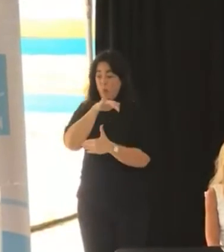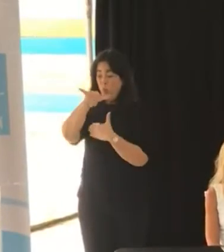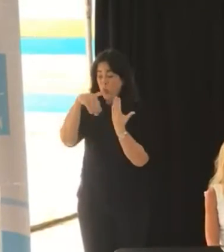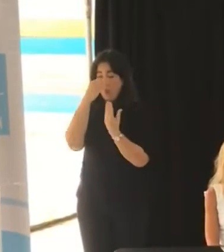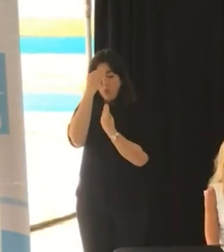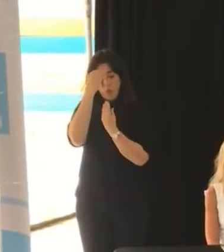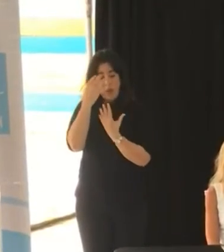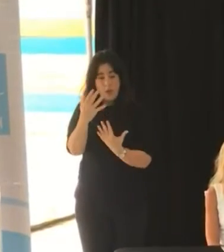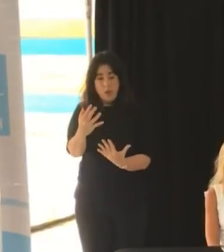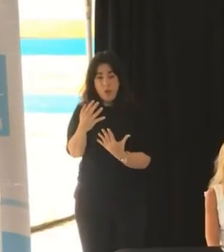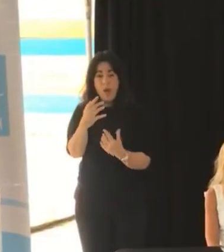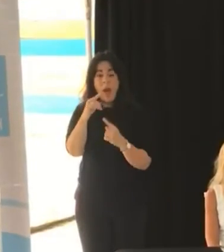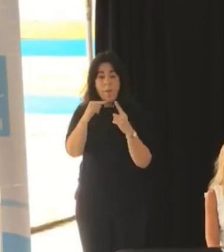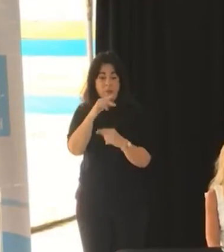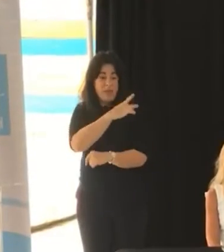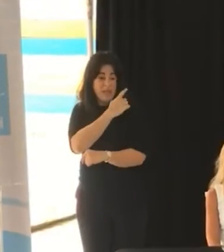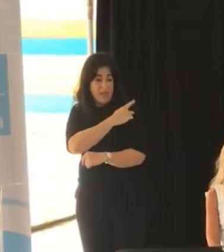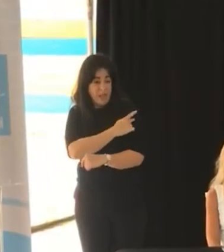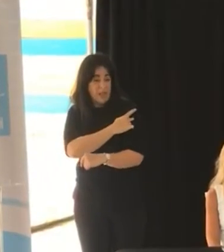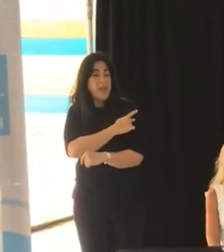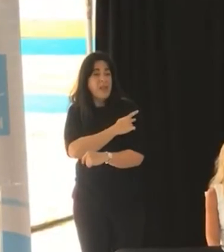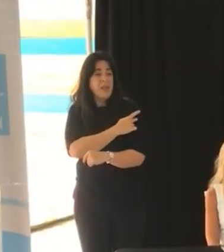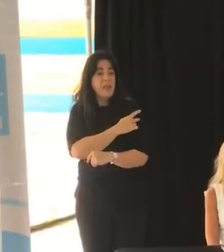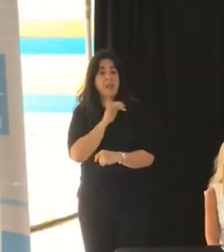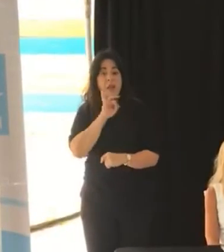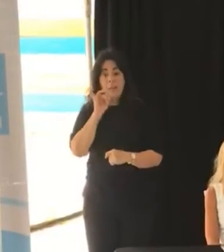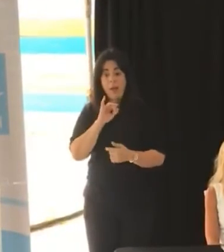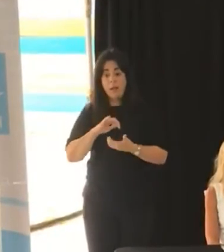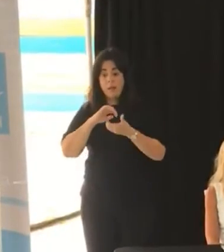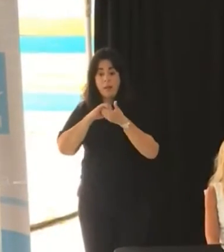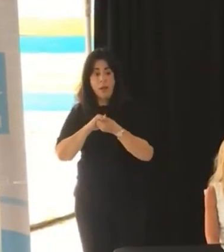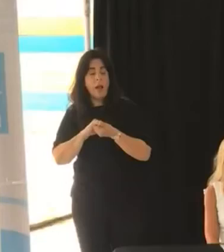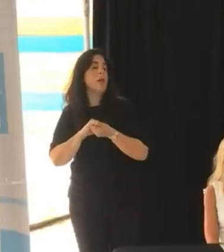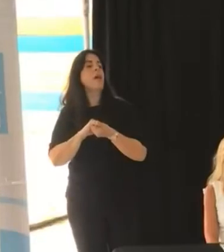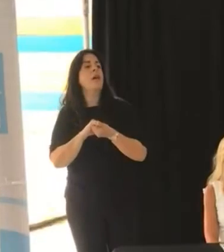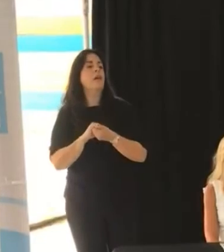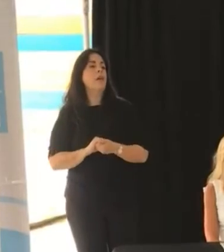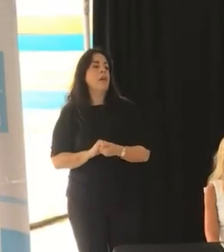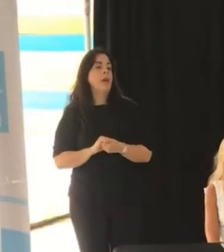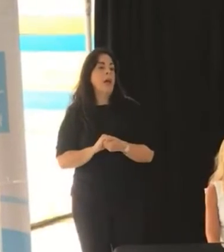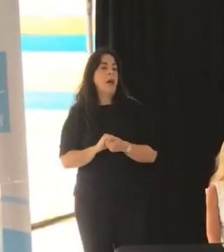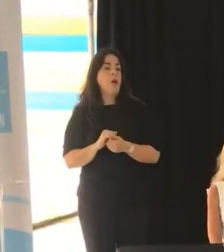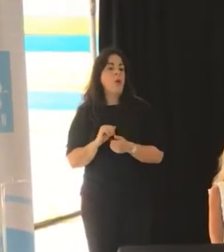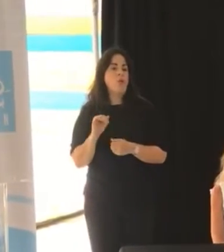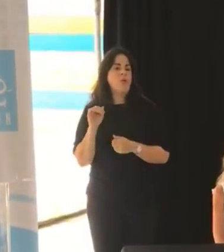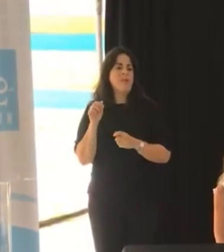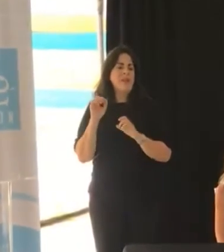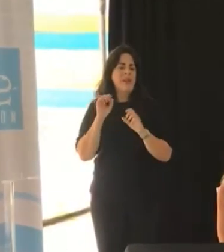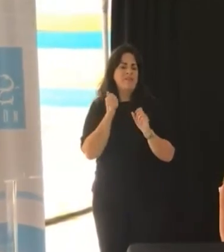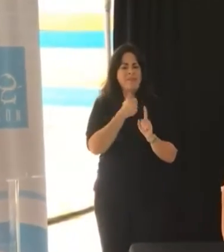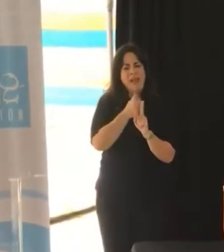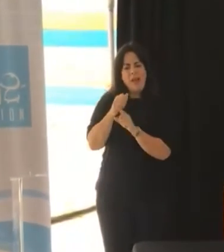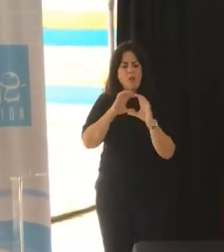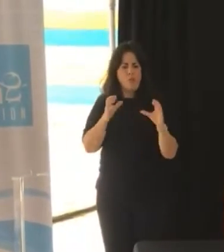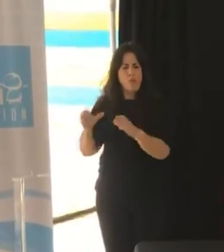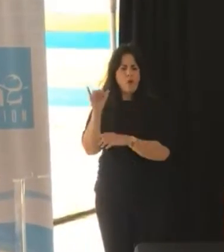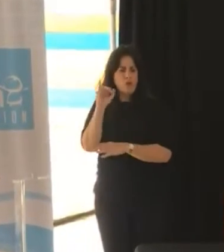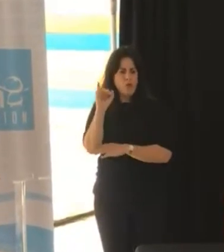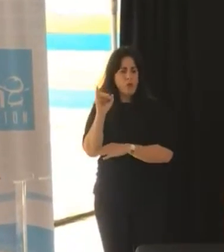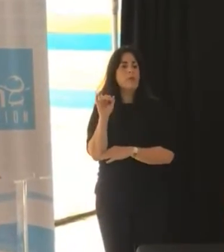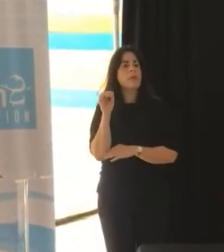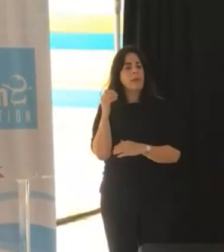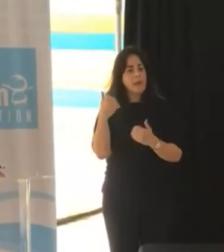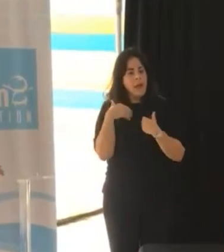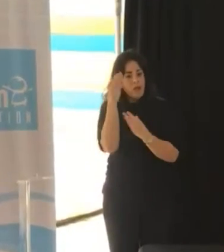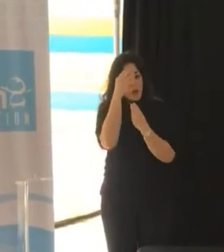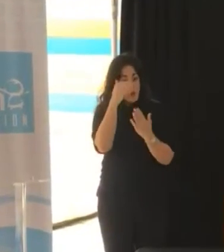información de los pacientes, además en alianza estratégica con las propias aseguradoras, nosotros tener esa base de datos